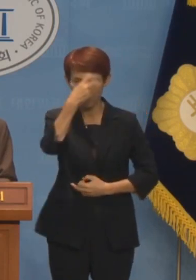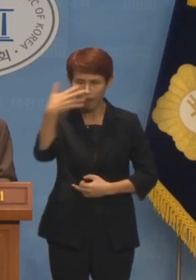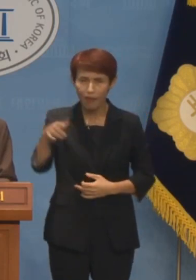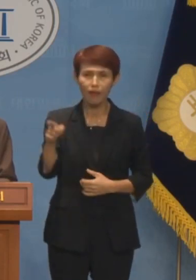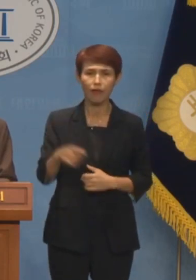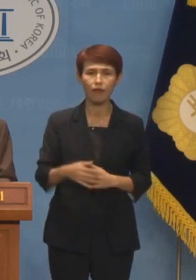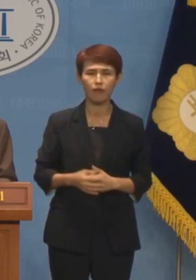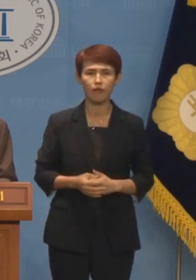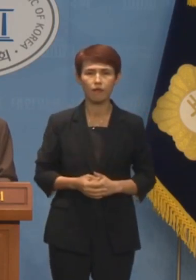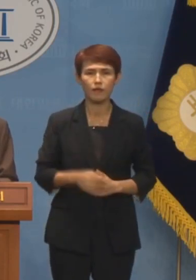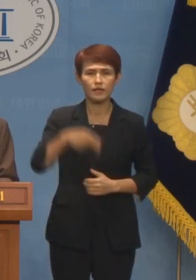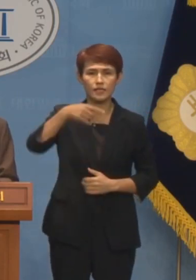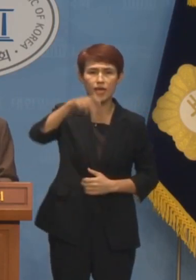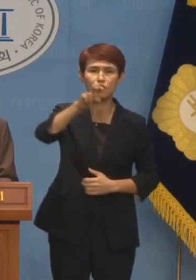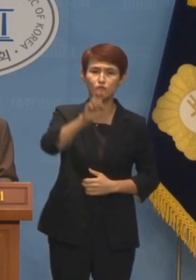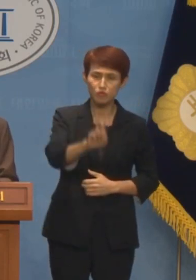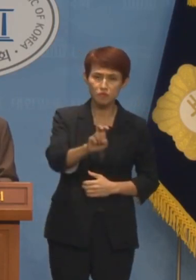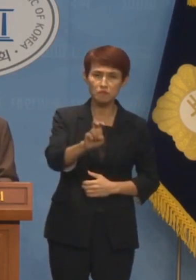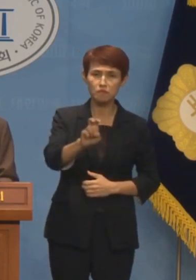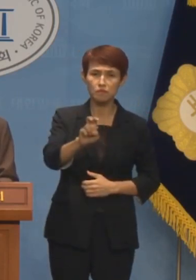오직 세슘과